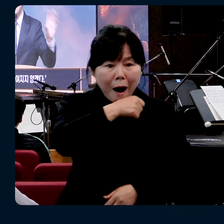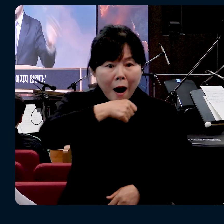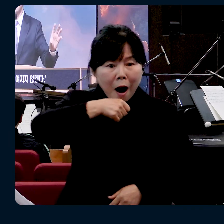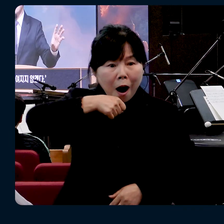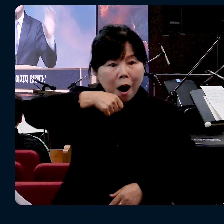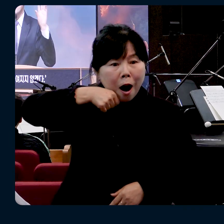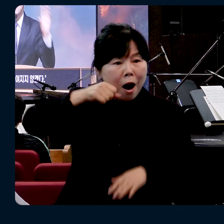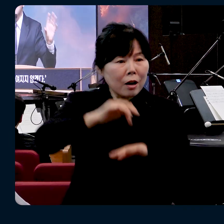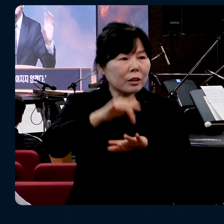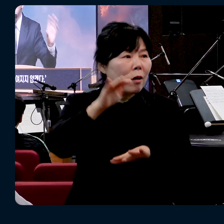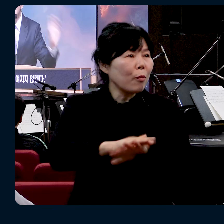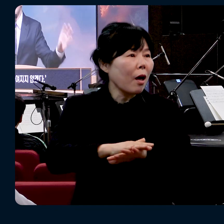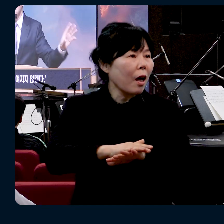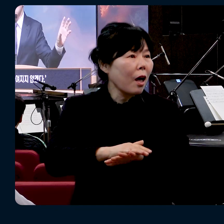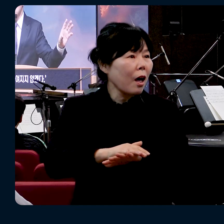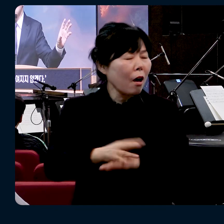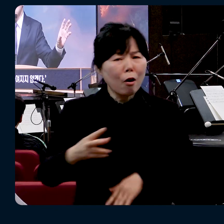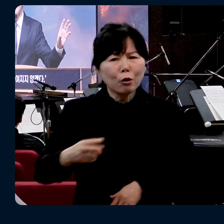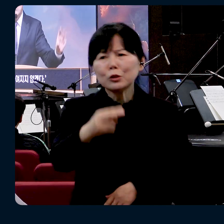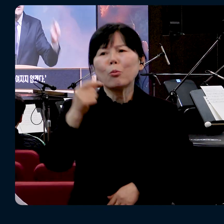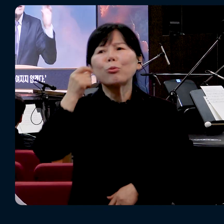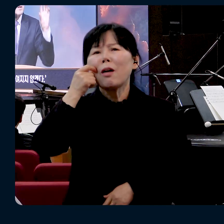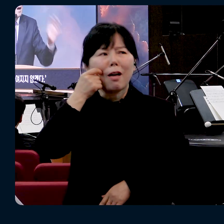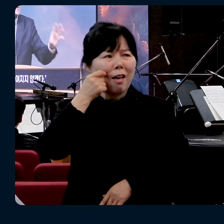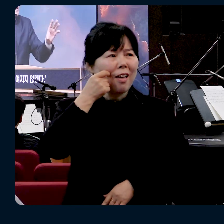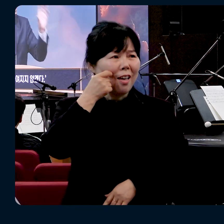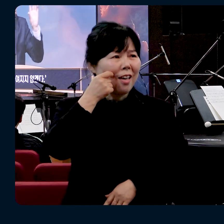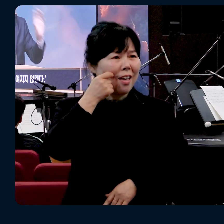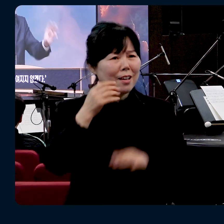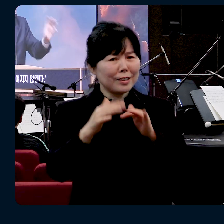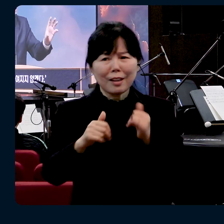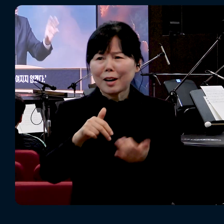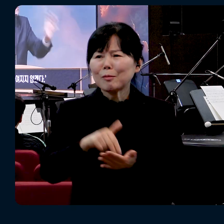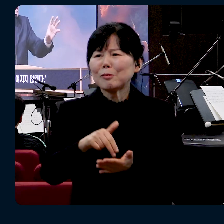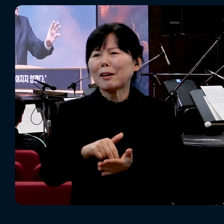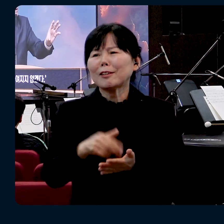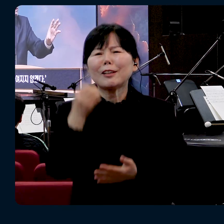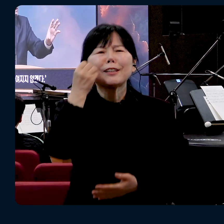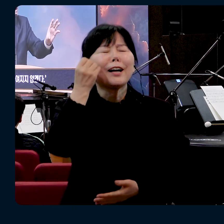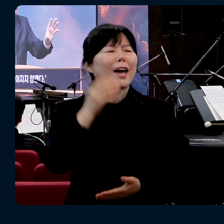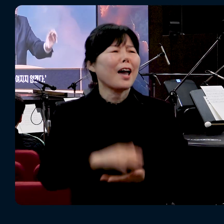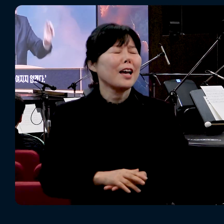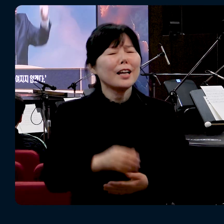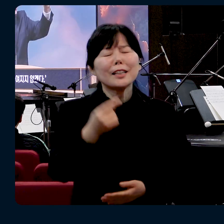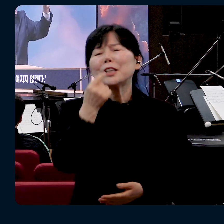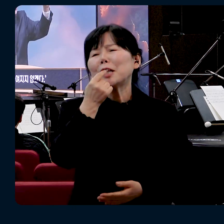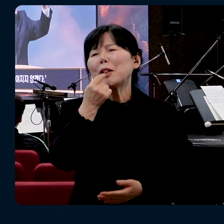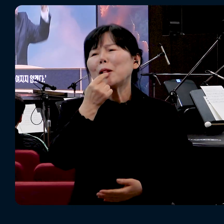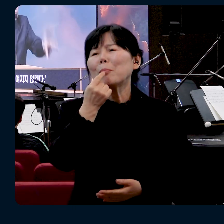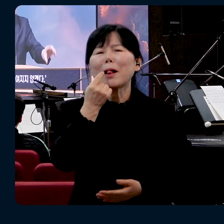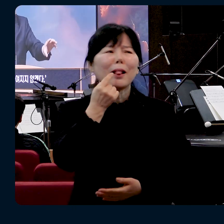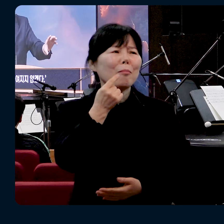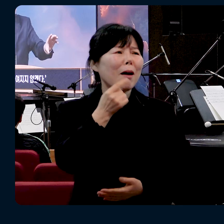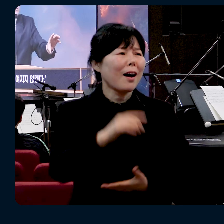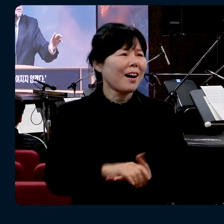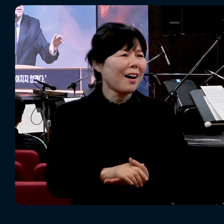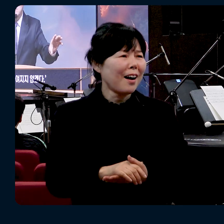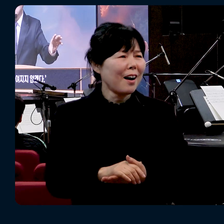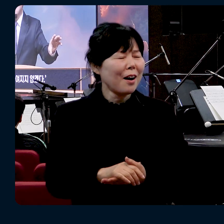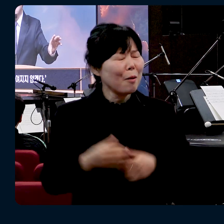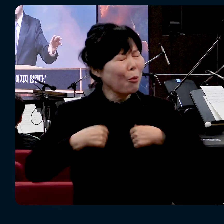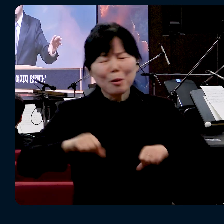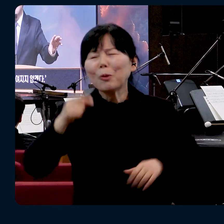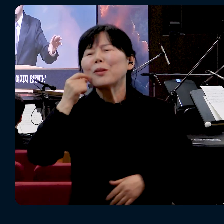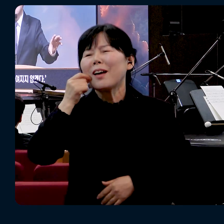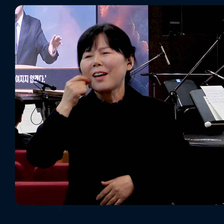되고요, 그러면 거기서 벗어날 수가 없는 거예요. 여러분, 사람이 정말 요상한 게 입맛이에요. 한번 높여놓으면 못 내려가요.